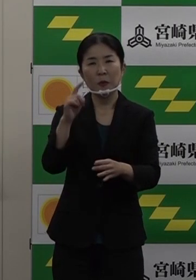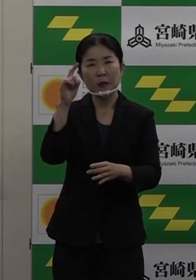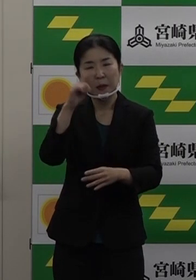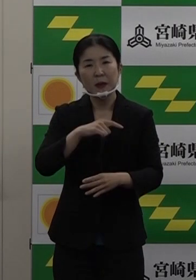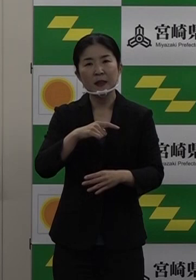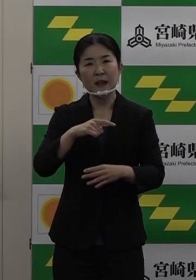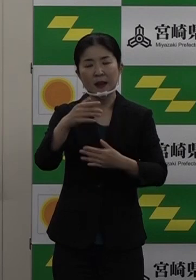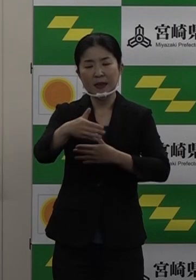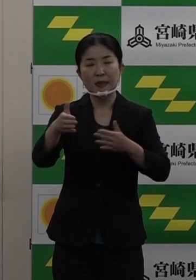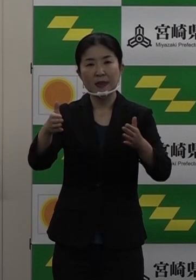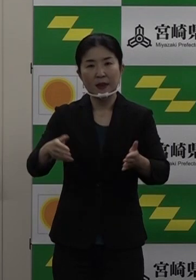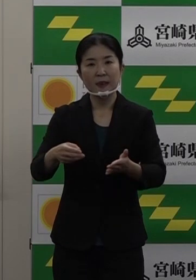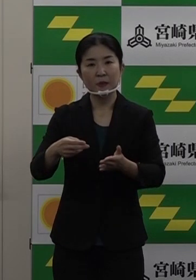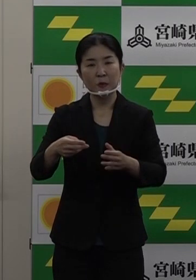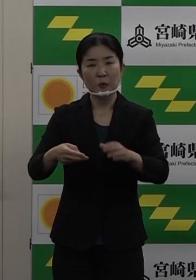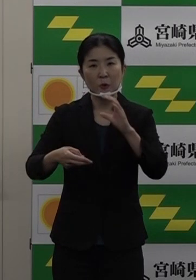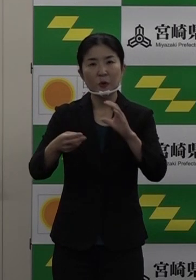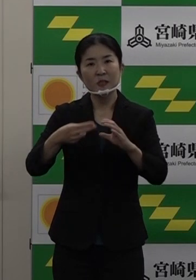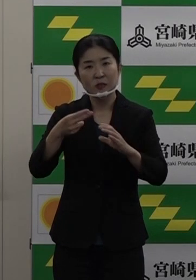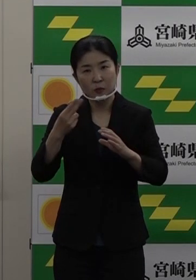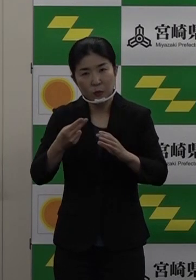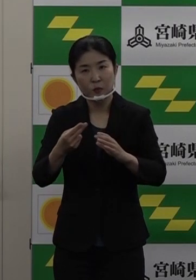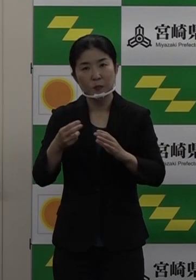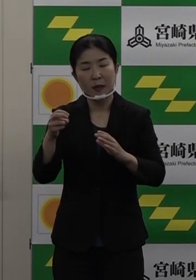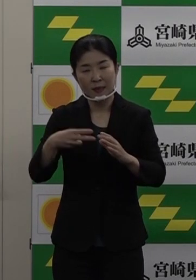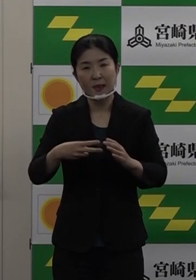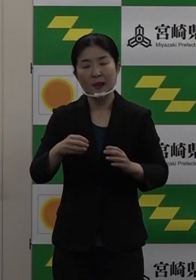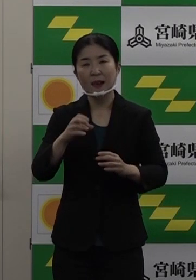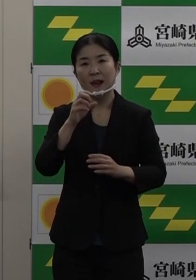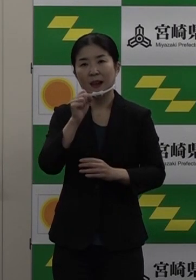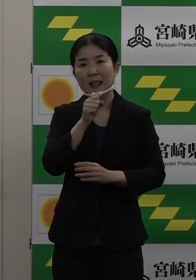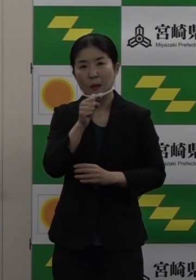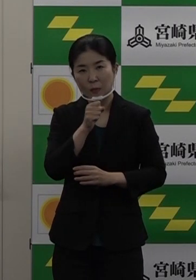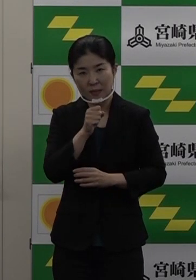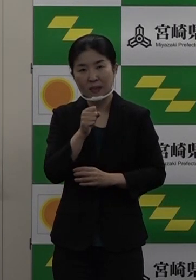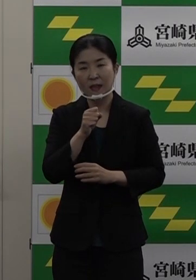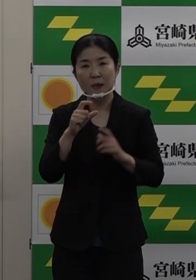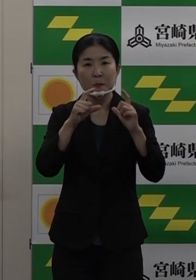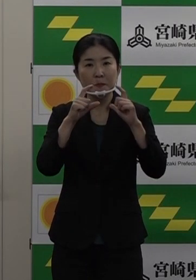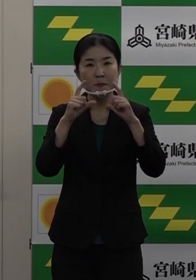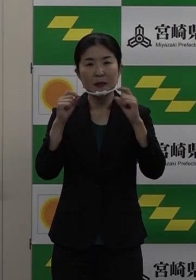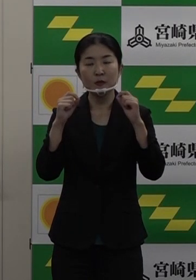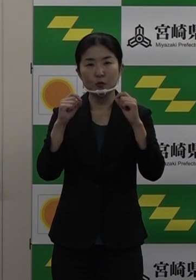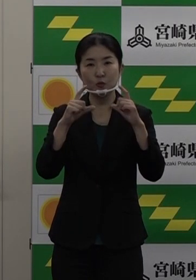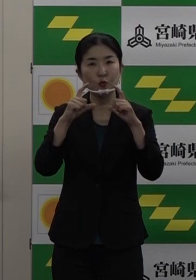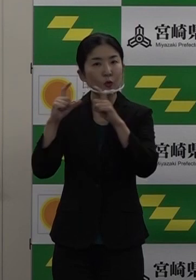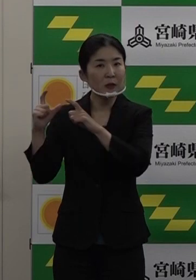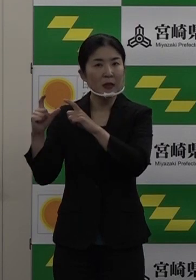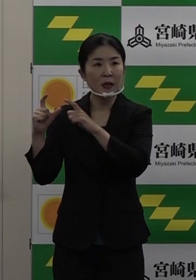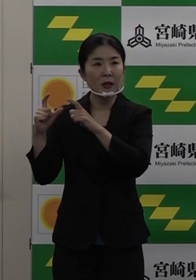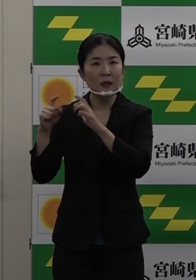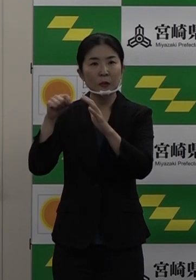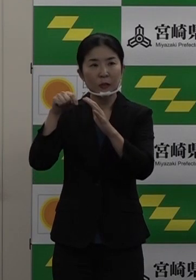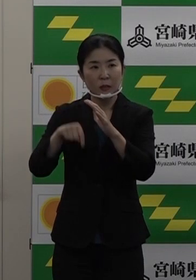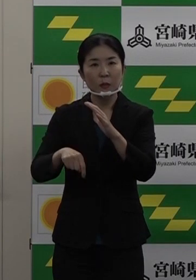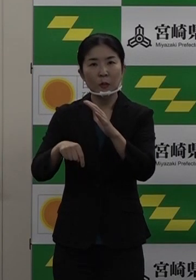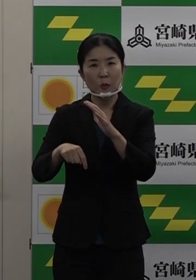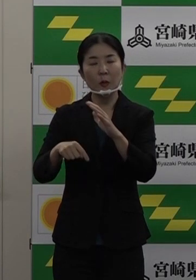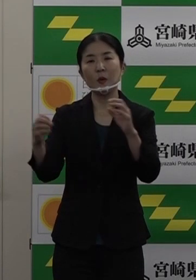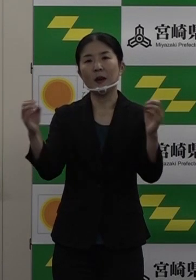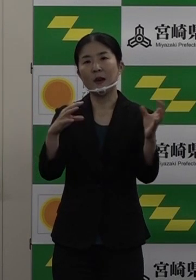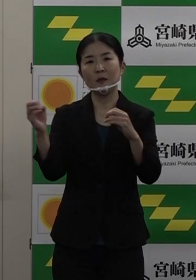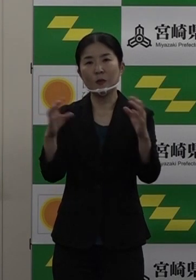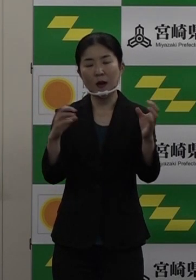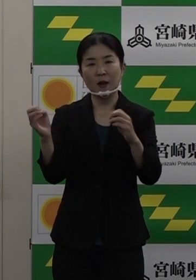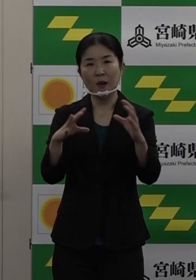り、対策が不十分な中でのカラオケ、マスクを取った状況でのやり取りという